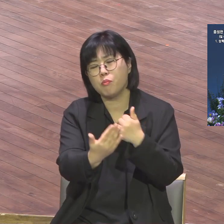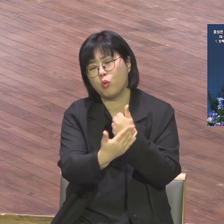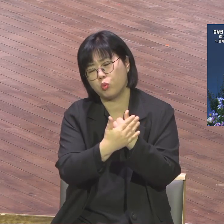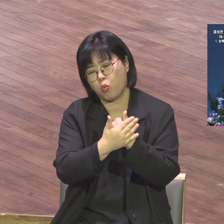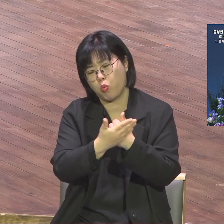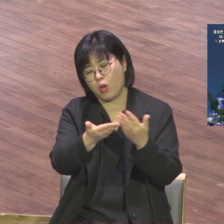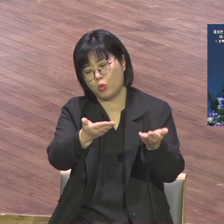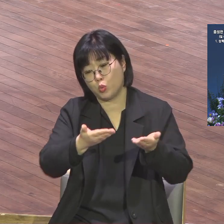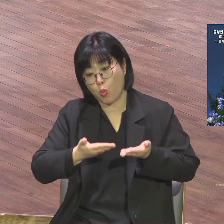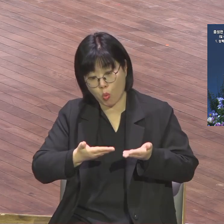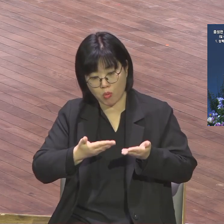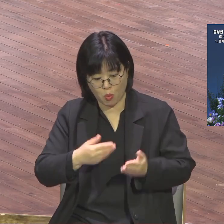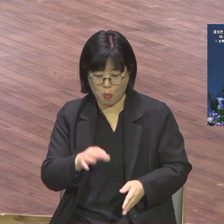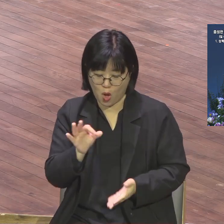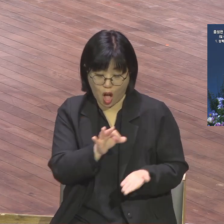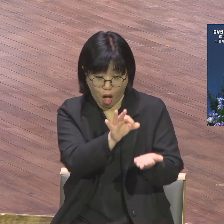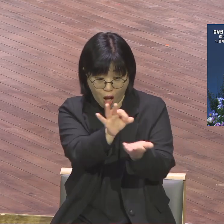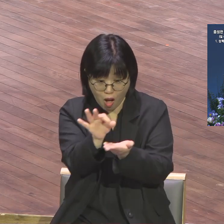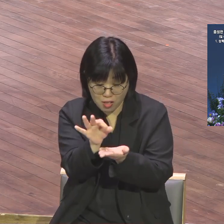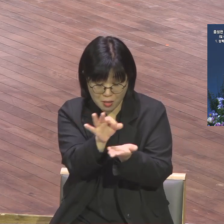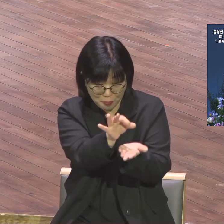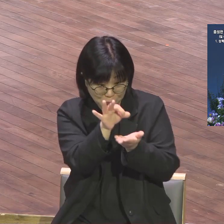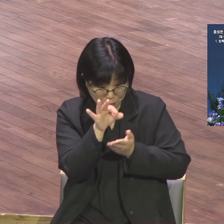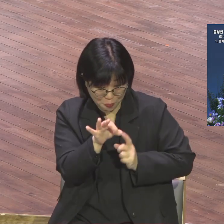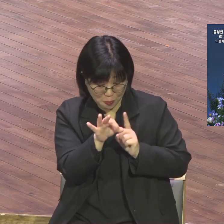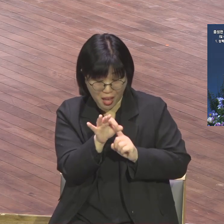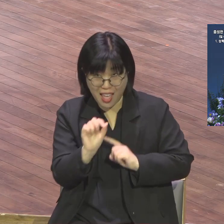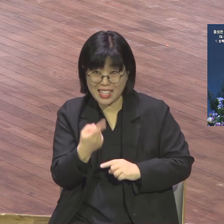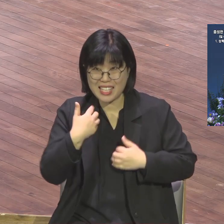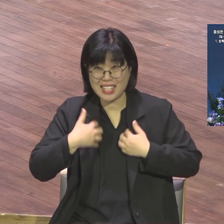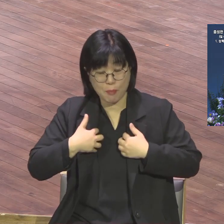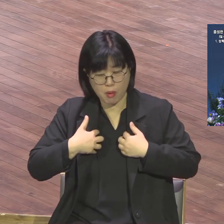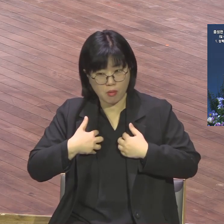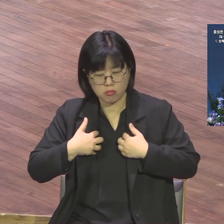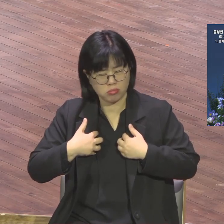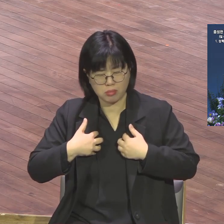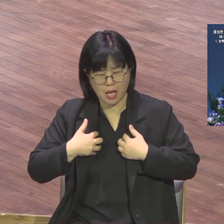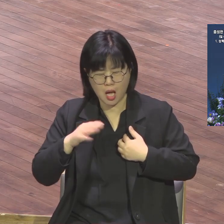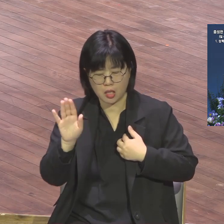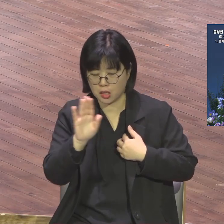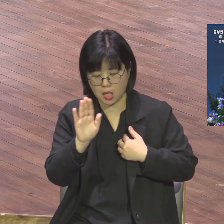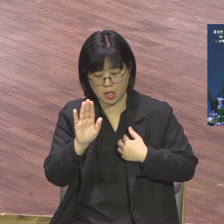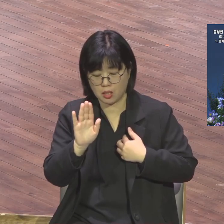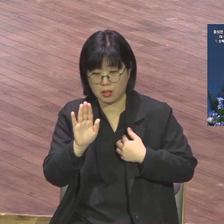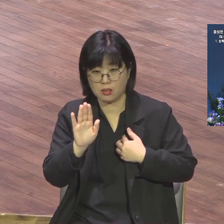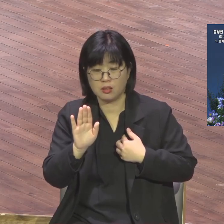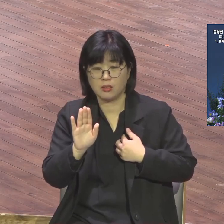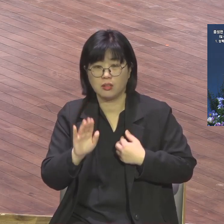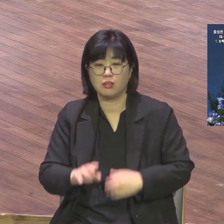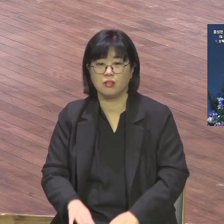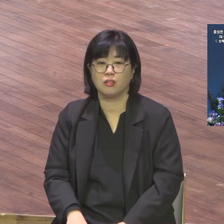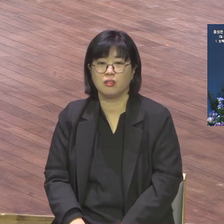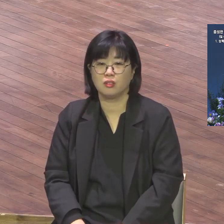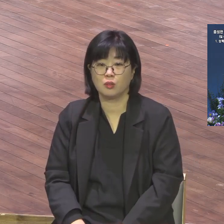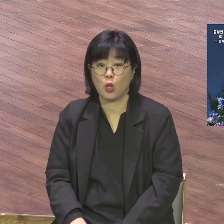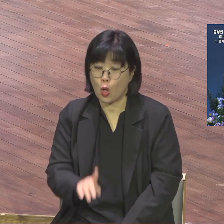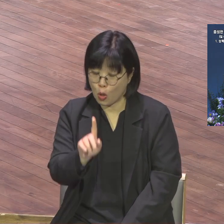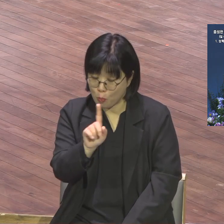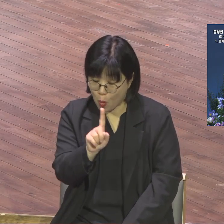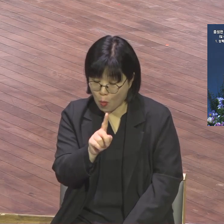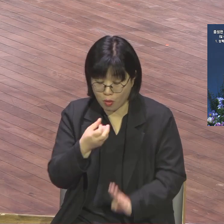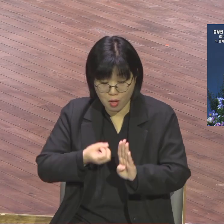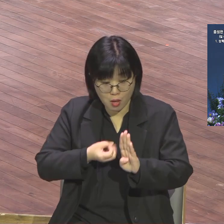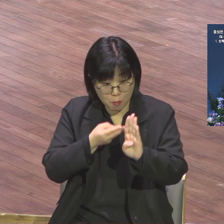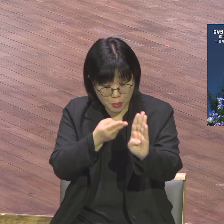단순히 이들이 선교 헌금을 했기 때문에 그런 것이 아니라는 것입니다. 이들이 전도자를 도울